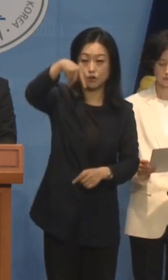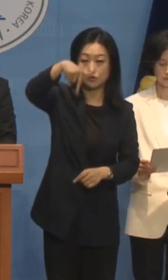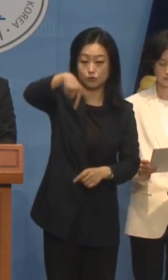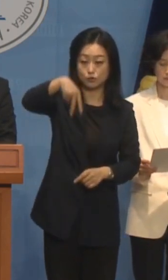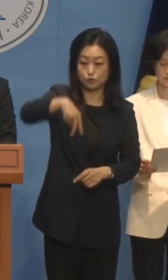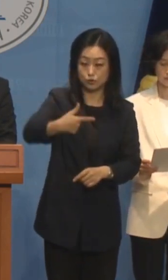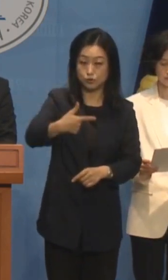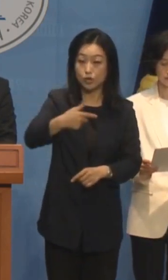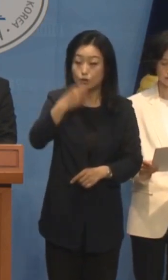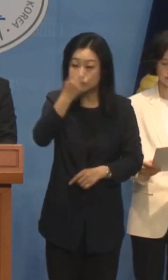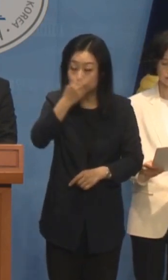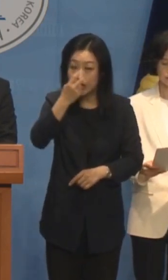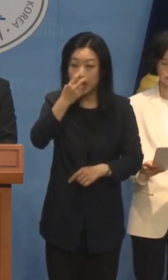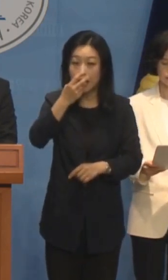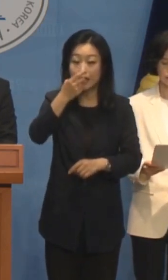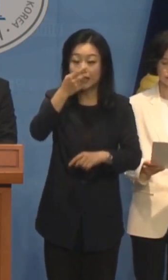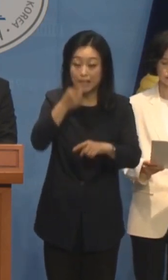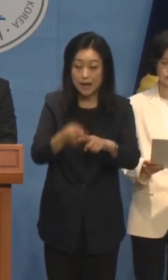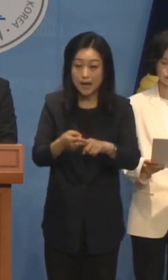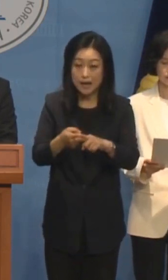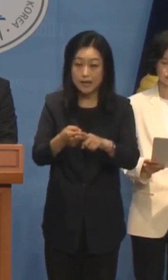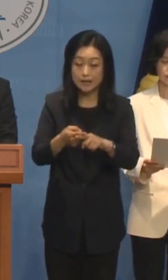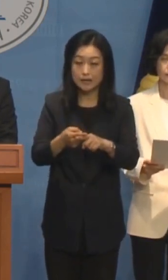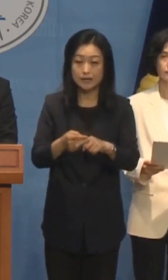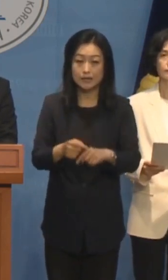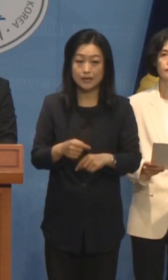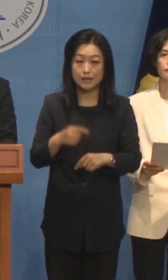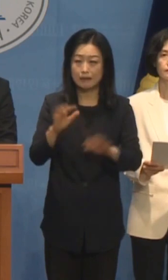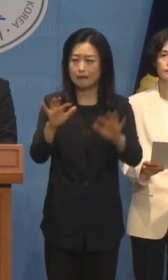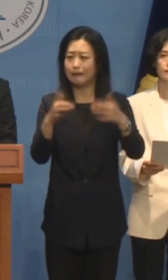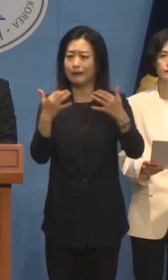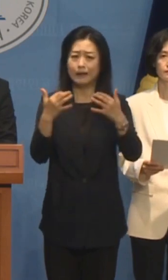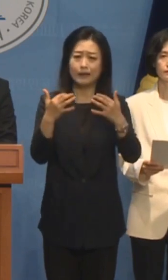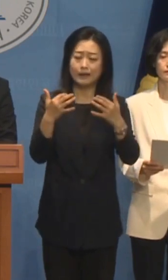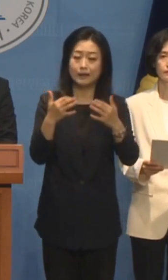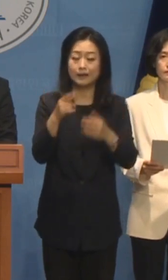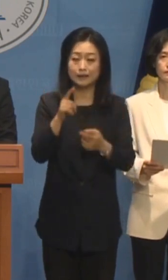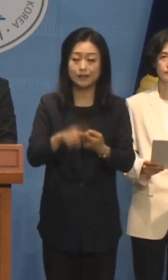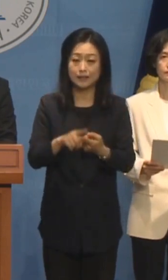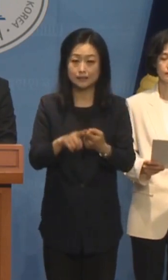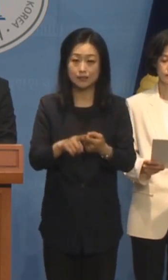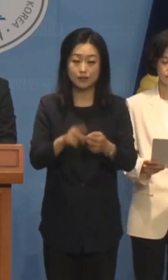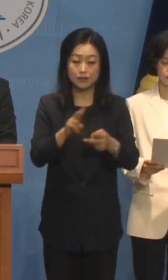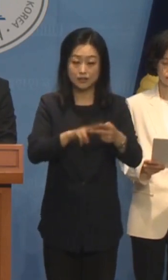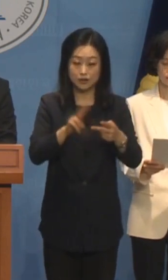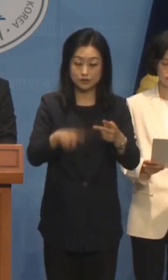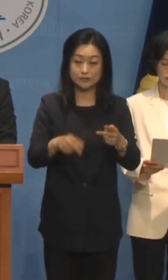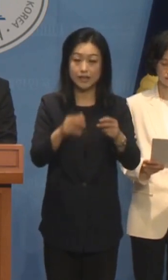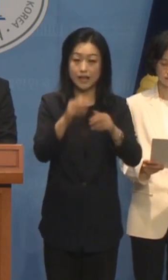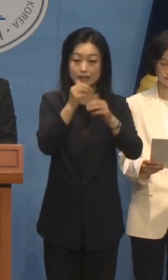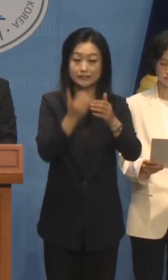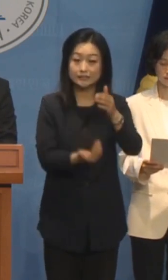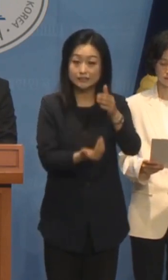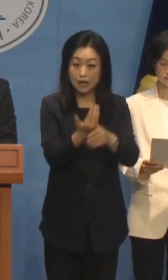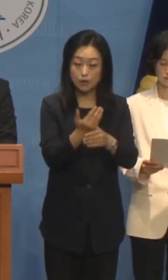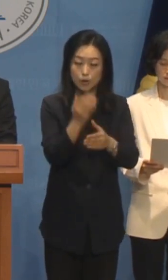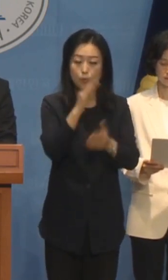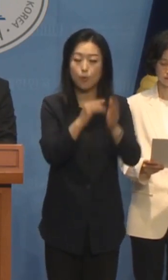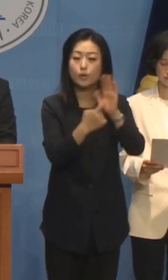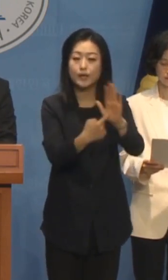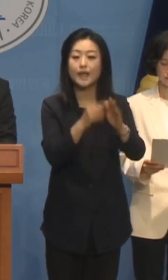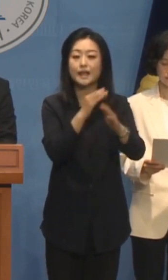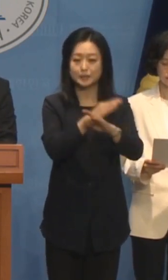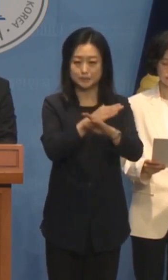도중 인격살인을 당하는 일이 없도록 형사사건 공개금지 관련 규정도 상세하게